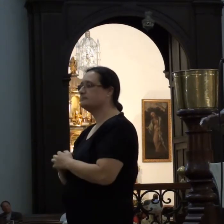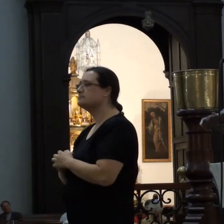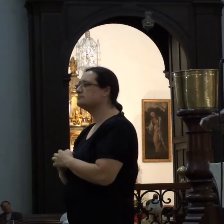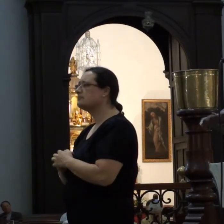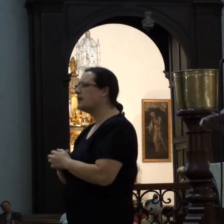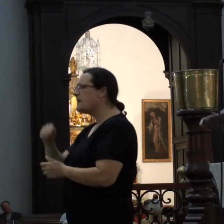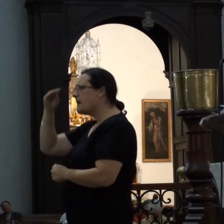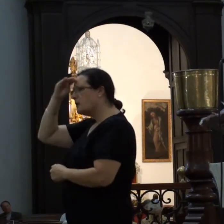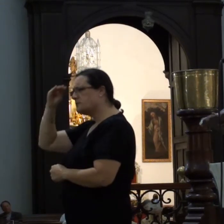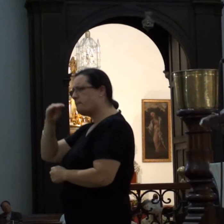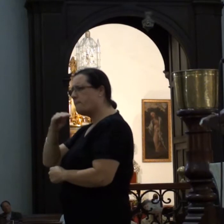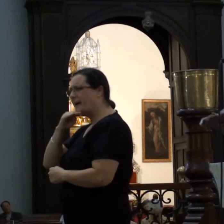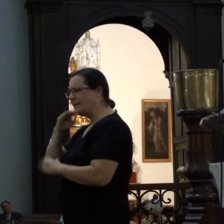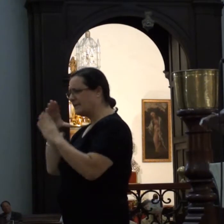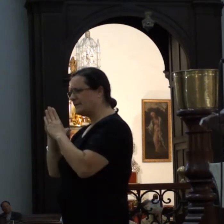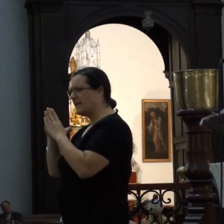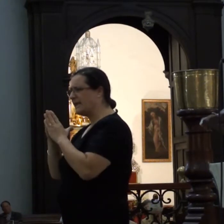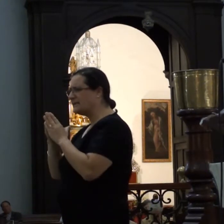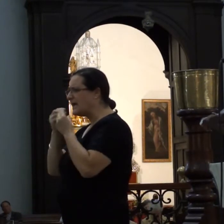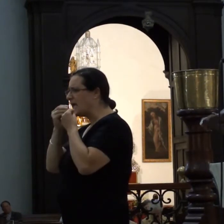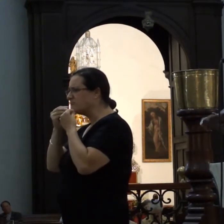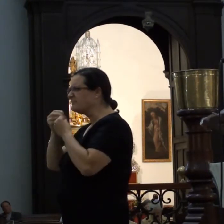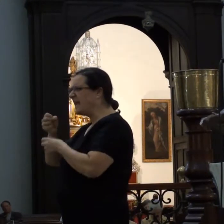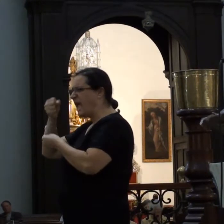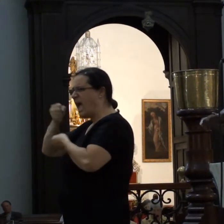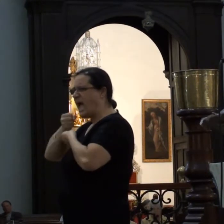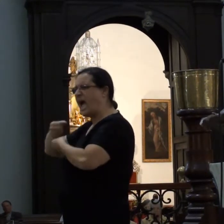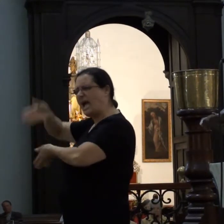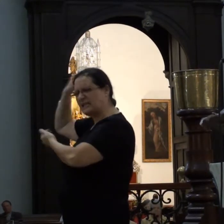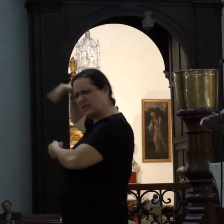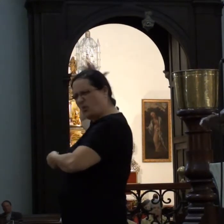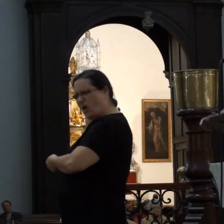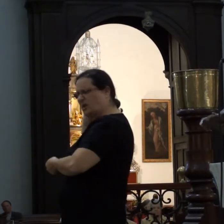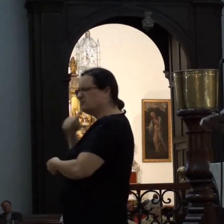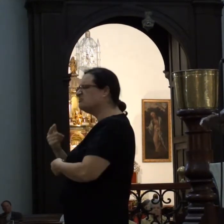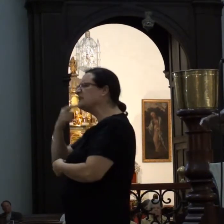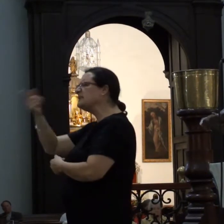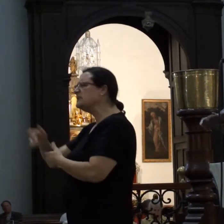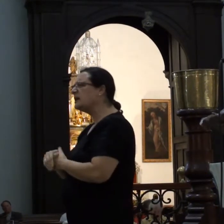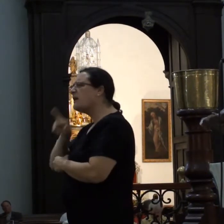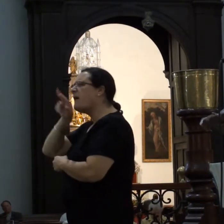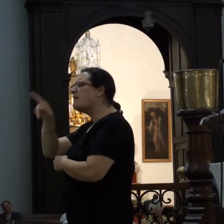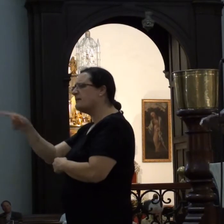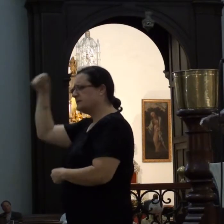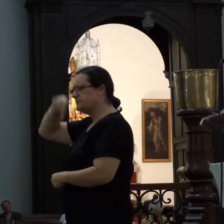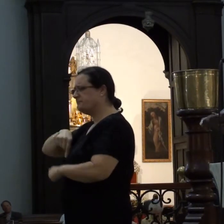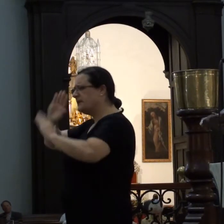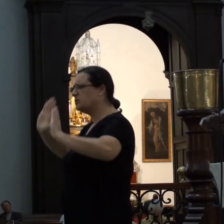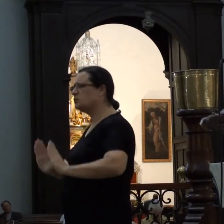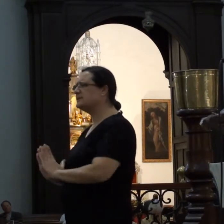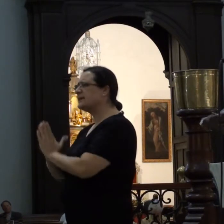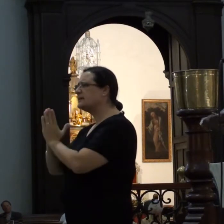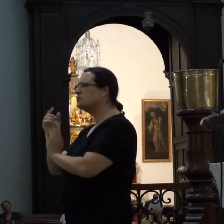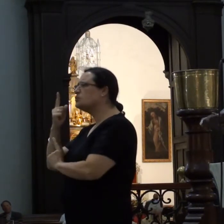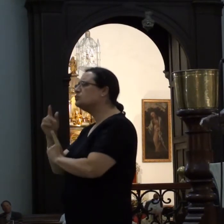los padres de la iglesia de la antigüedad en la antigüedad hablaban Espíritu Santo como el gran Don